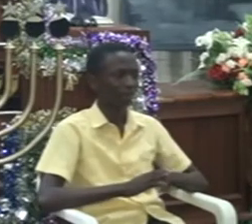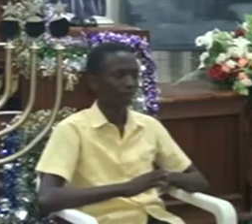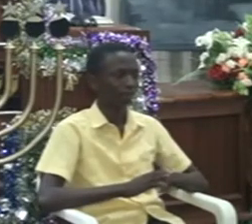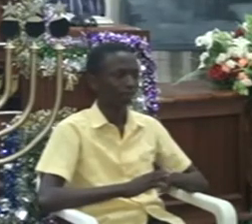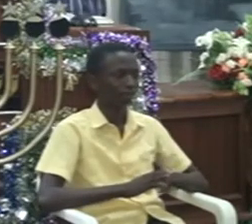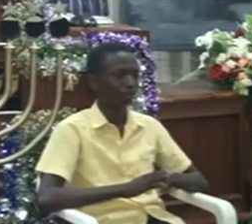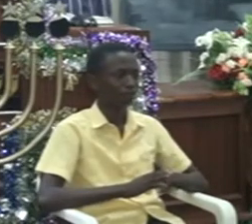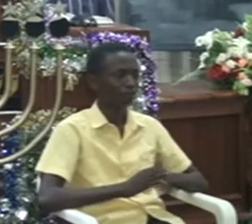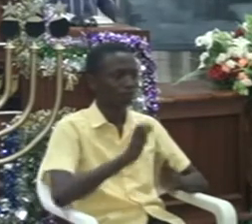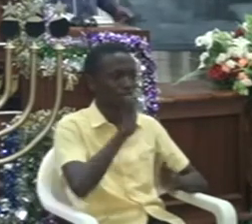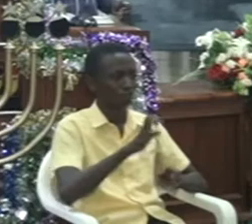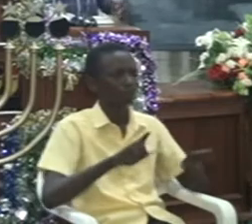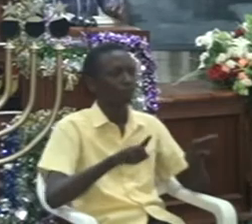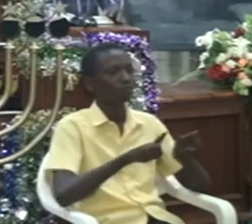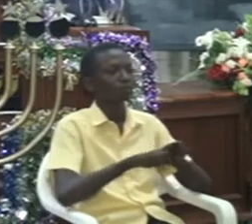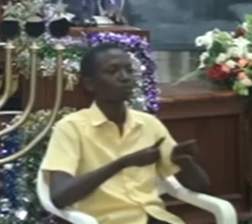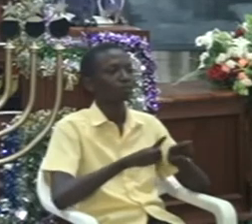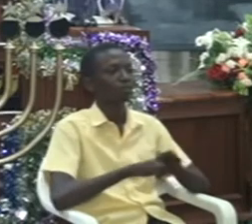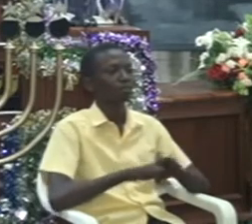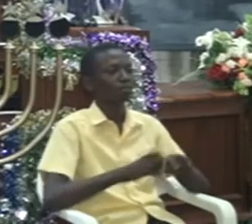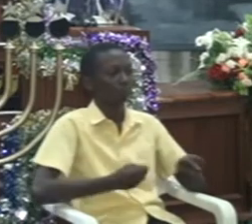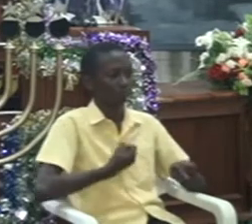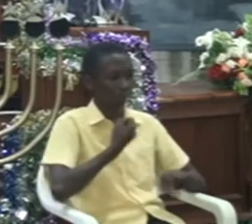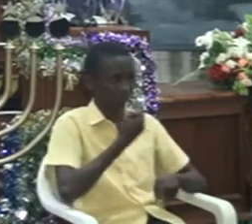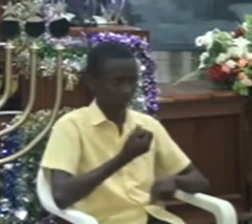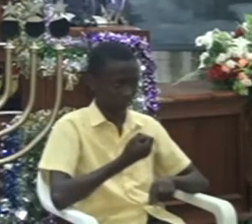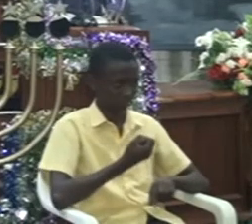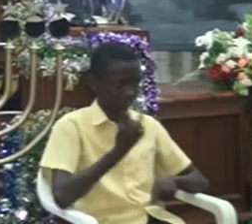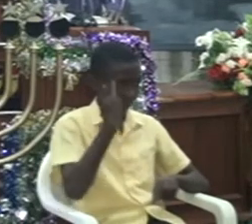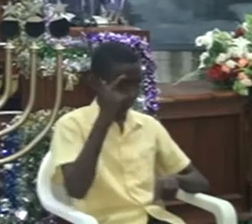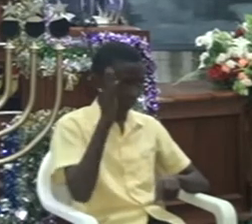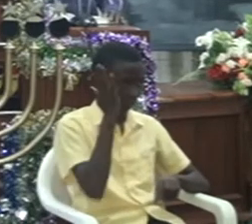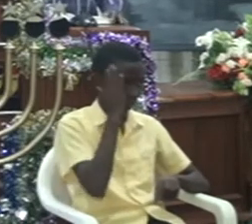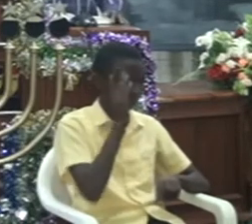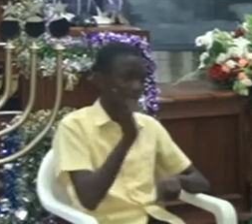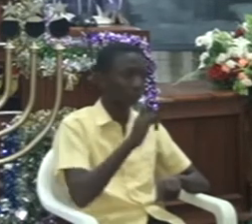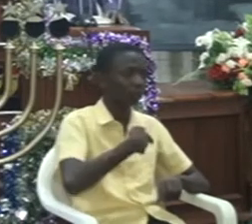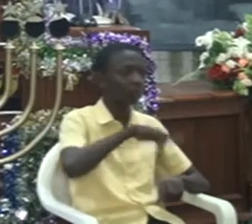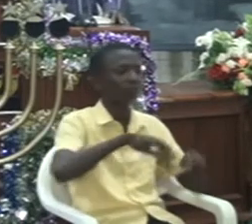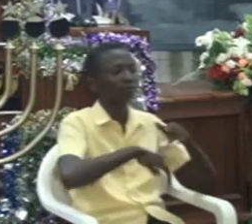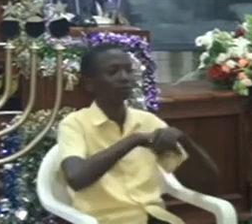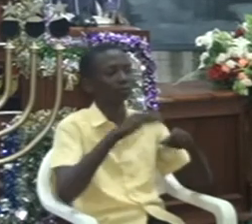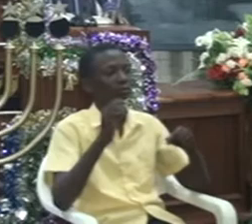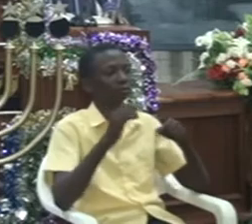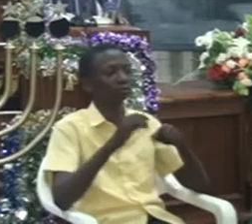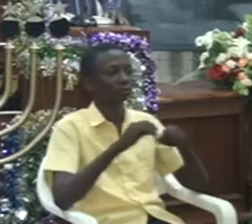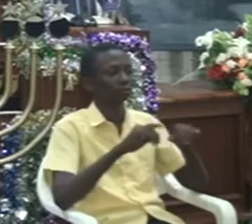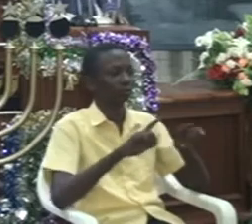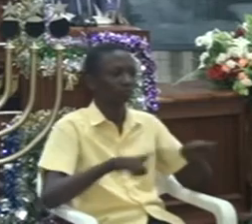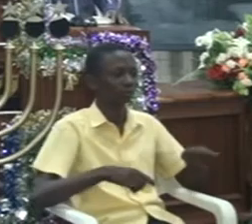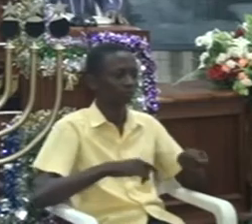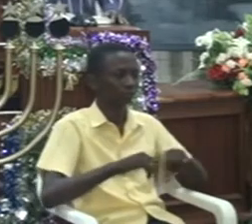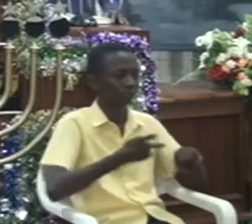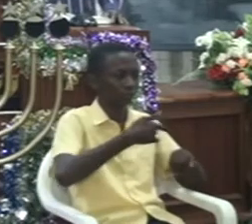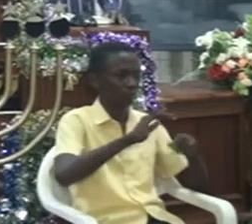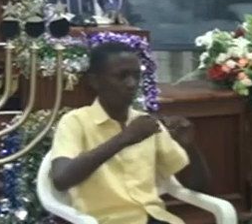mwingine. C'est le même son. Ni ile sauti moja tu. Il sait là où il va. Sababu anajua kwenye iko naenda. Si on lui dit. Na